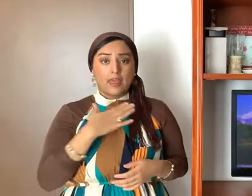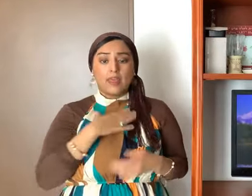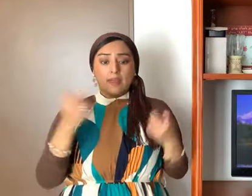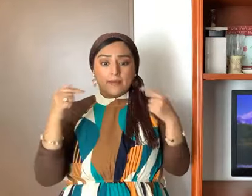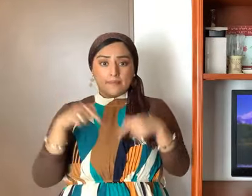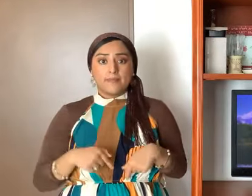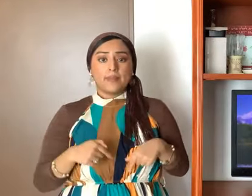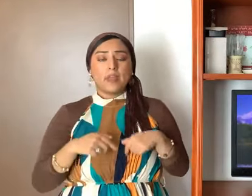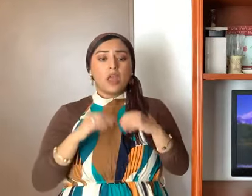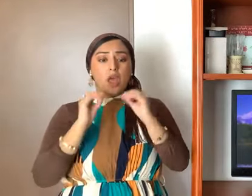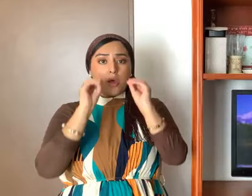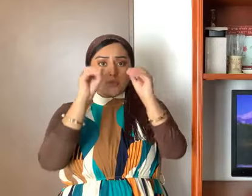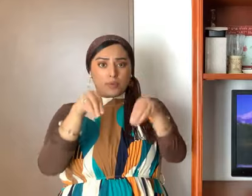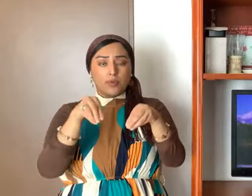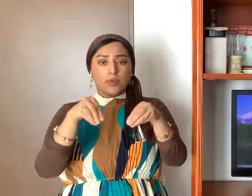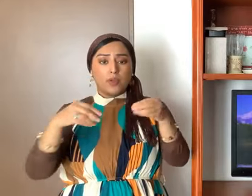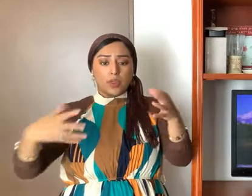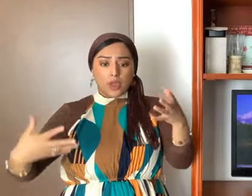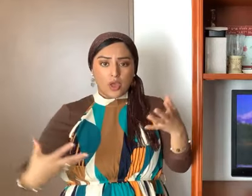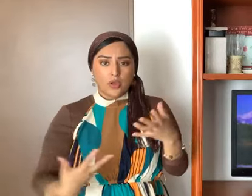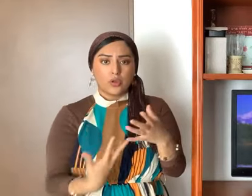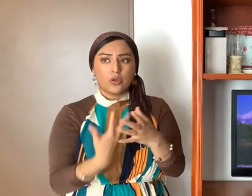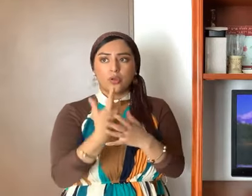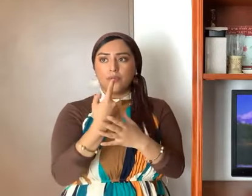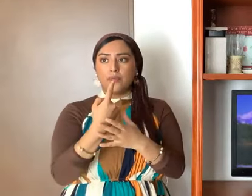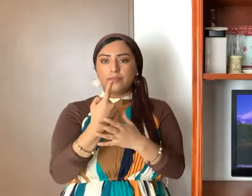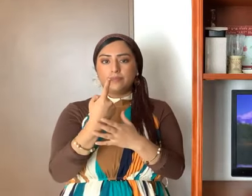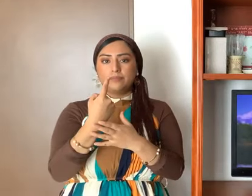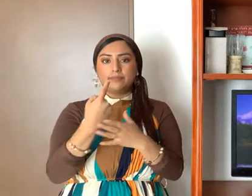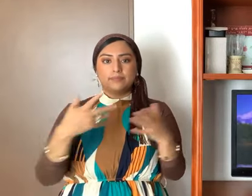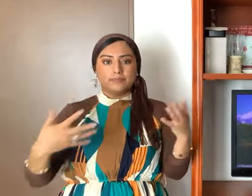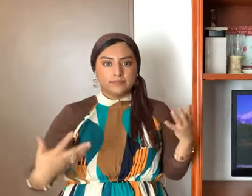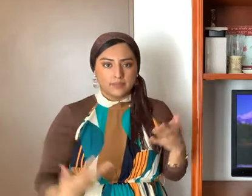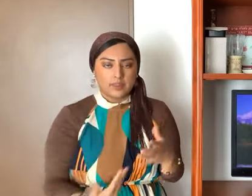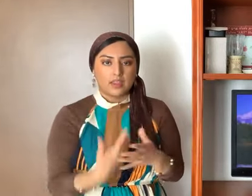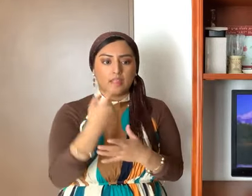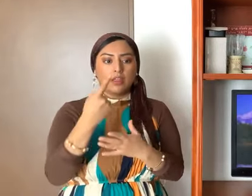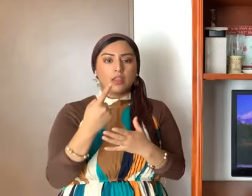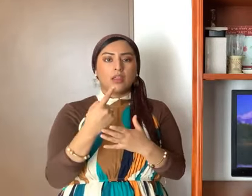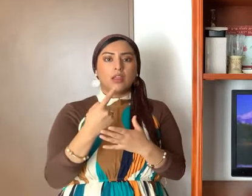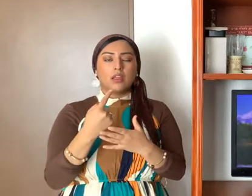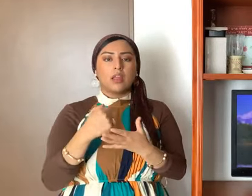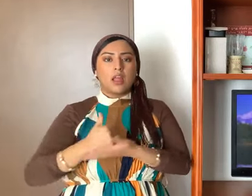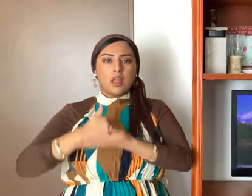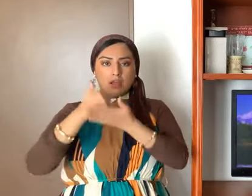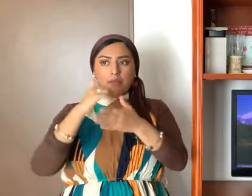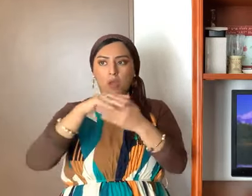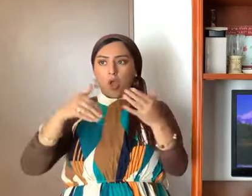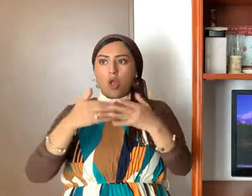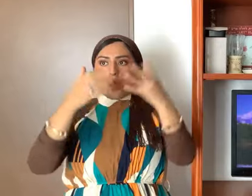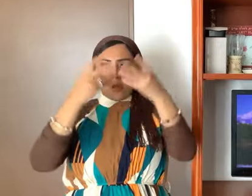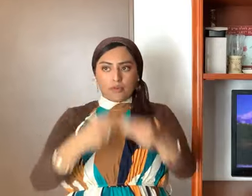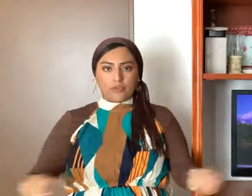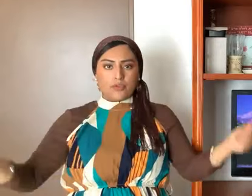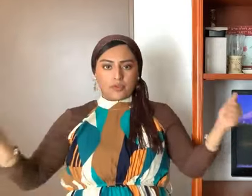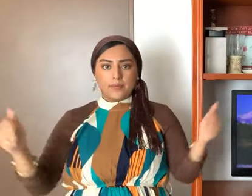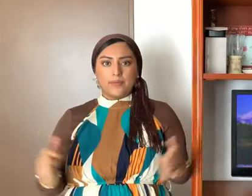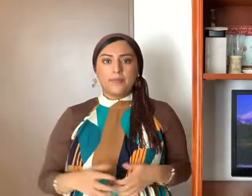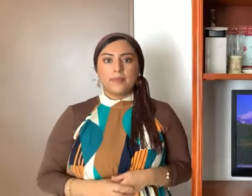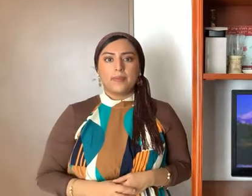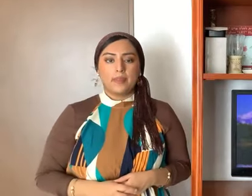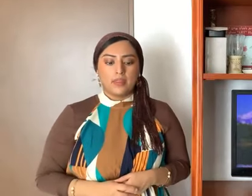puesto por trillo nuevo, lleno de dientes, trillarás montes y moldearás, collados reducirás a tamo.